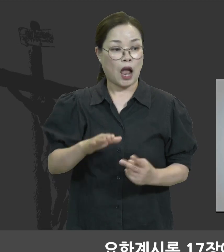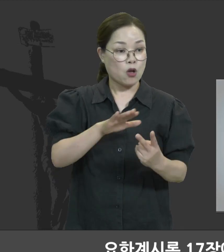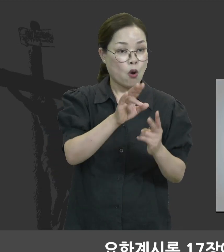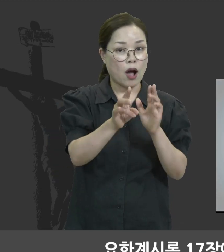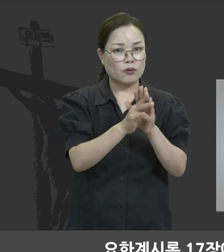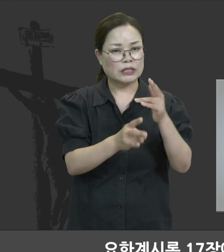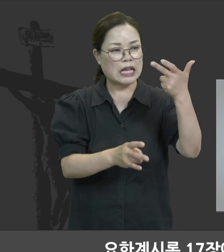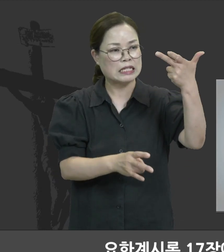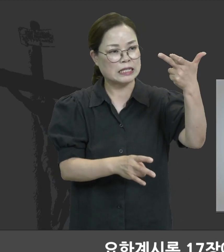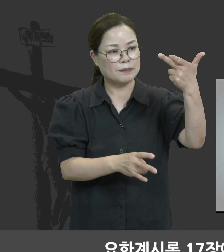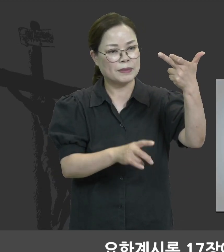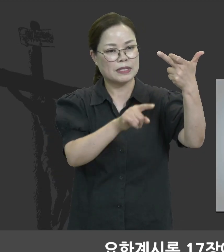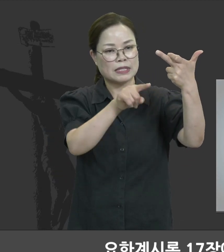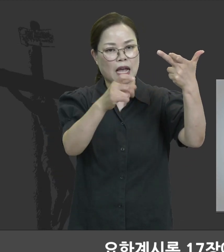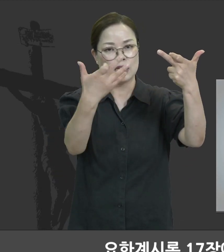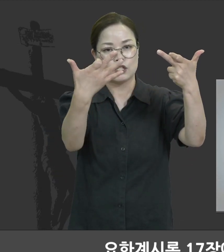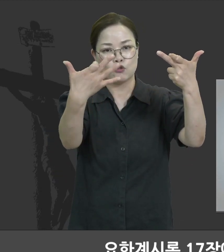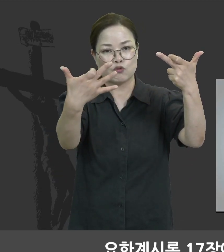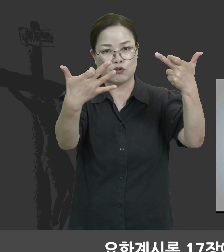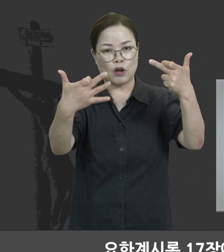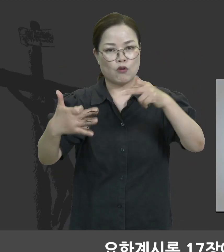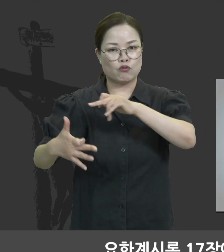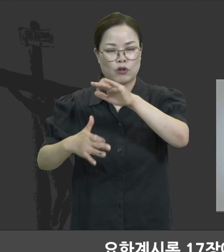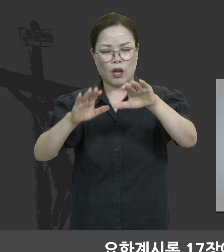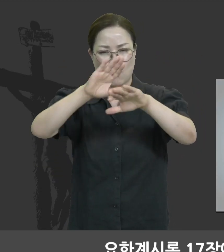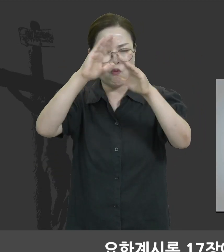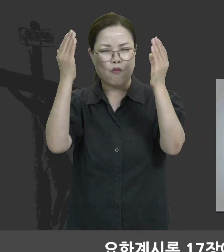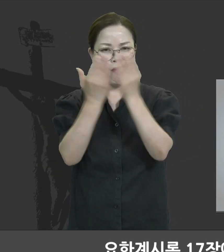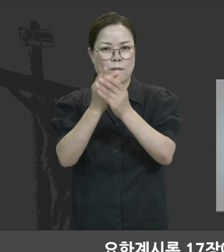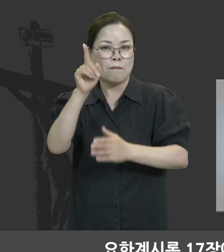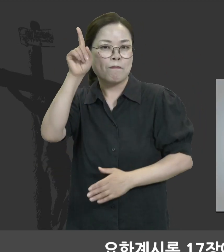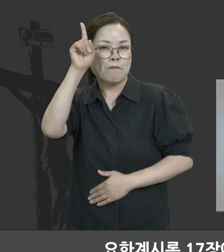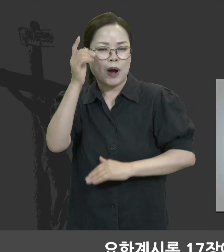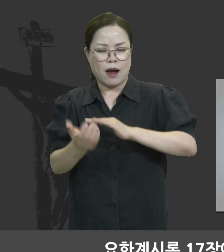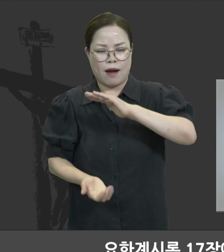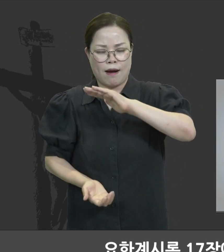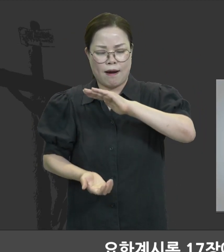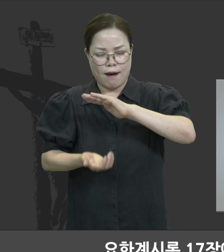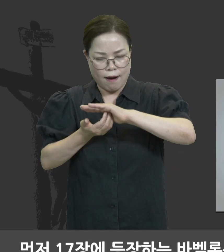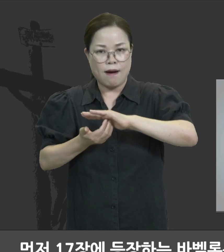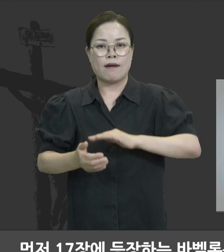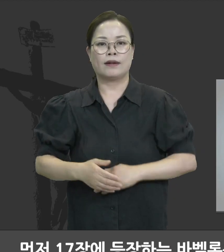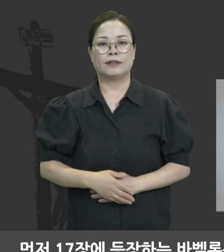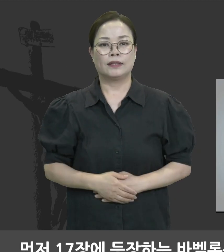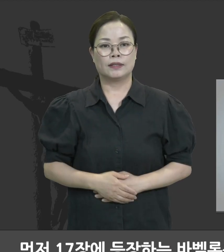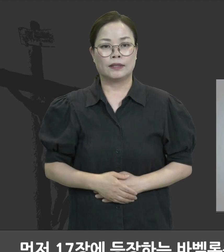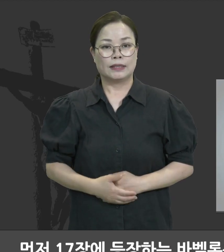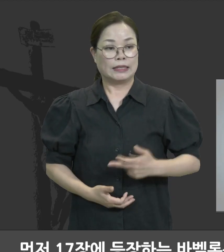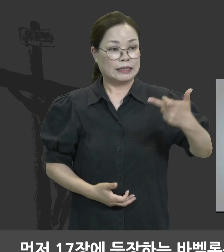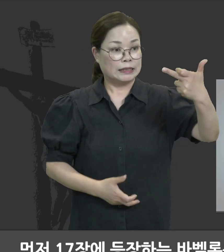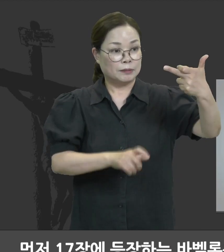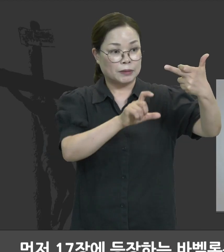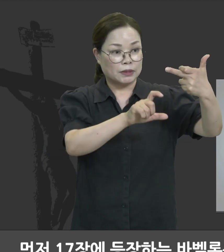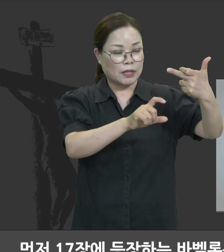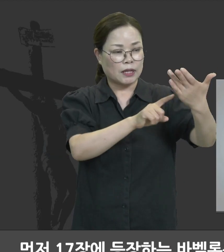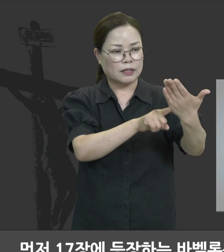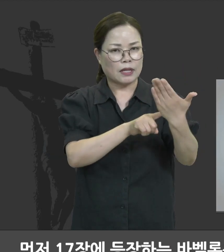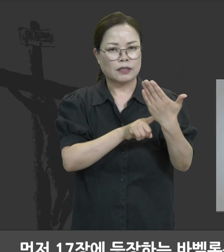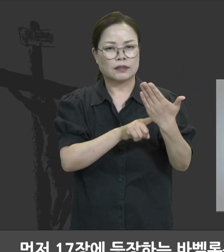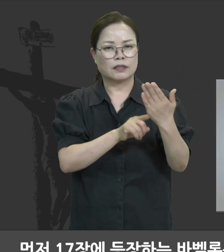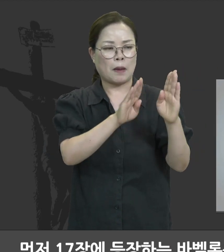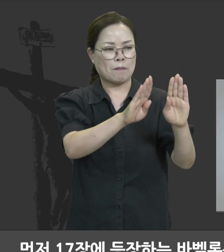요한계시록 17장에서 19장은 우리에게 완성에 대한 장면을 보여줍니다. 먼저 17장에